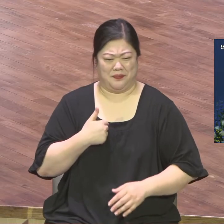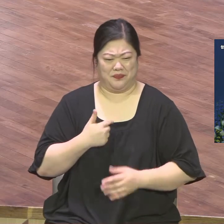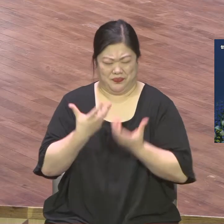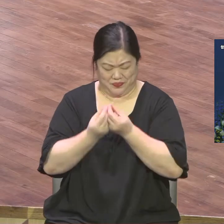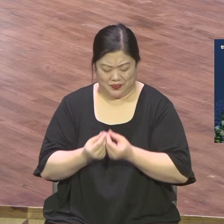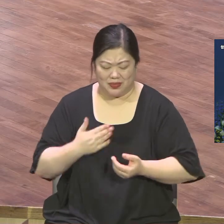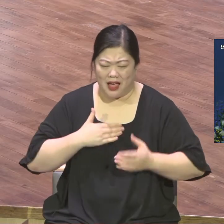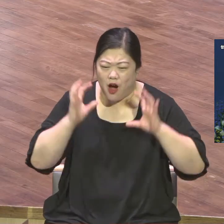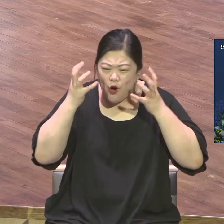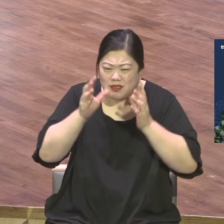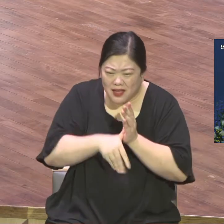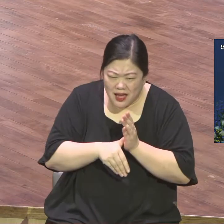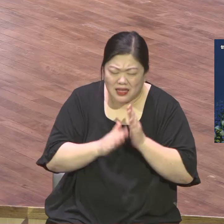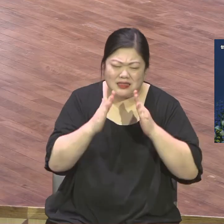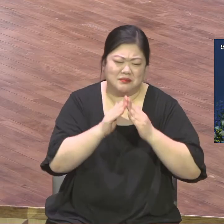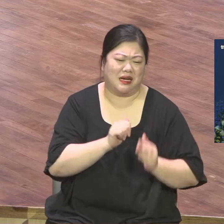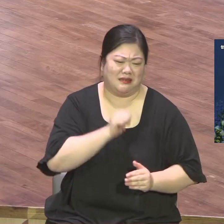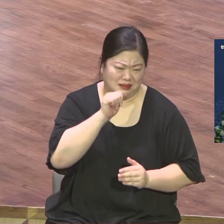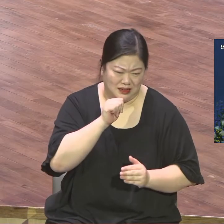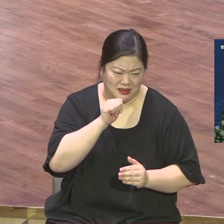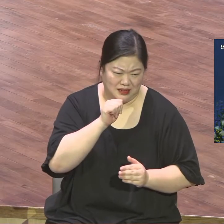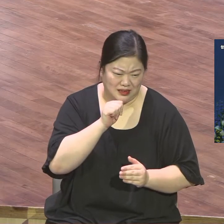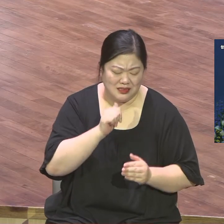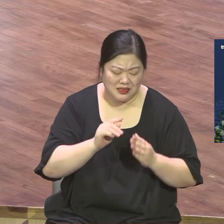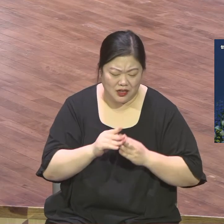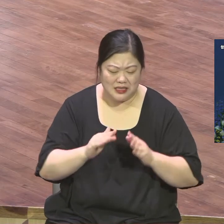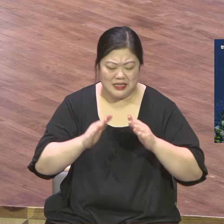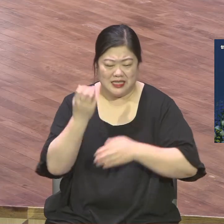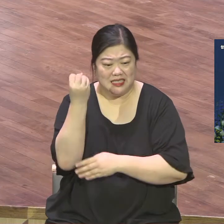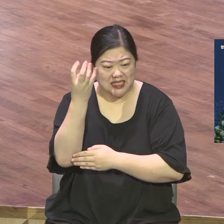때 신문 배달하면서 고등학교를 졸업하고